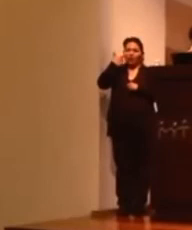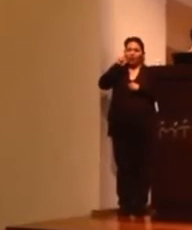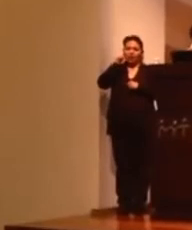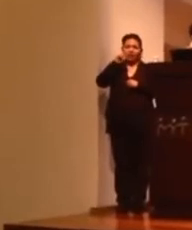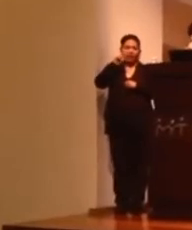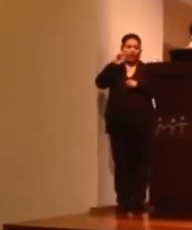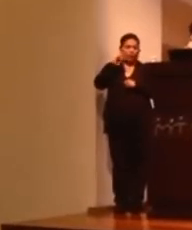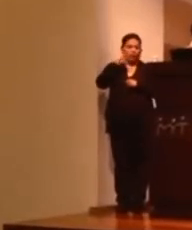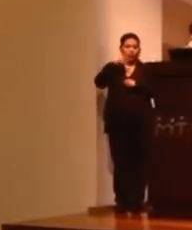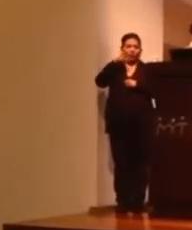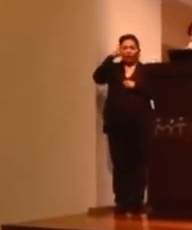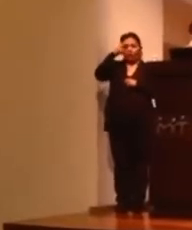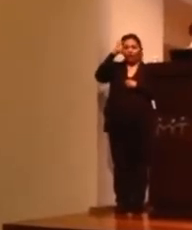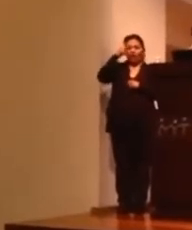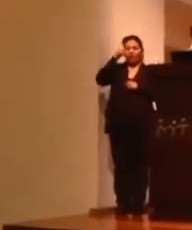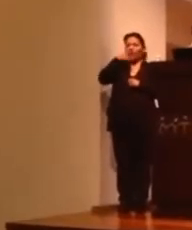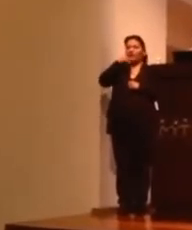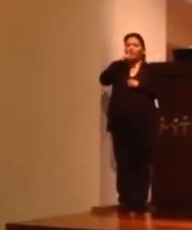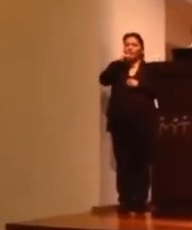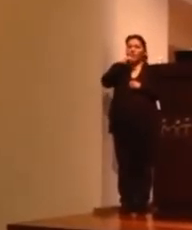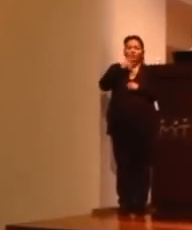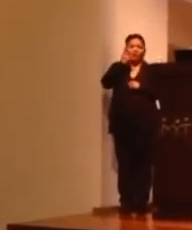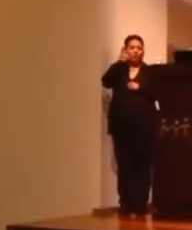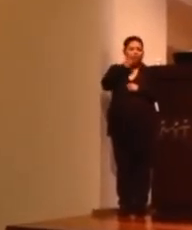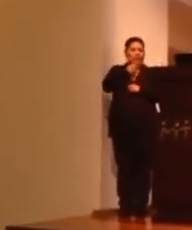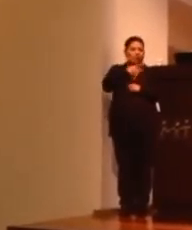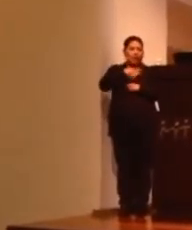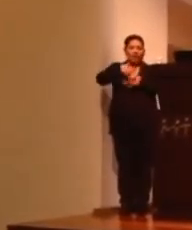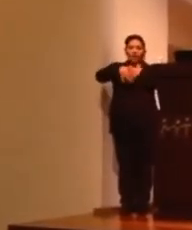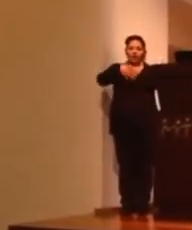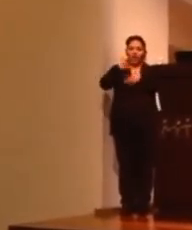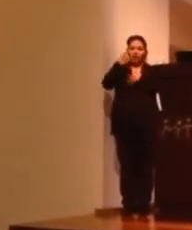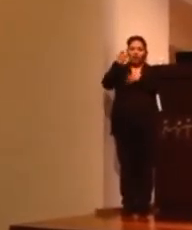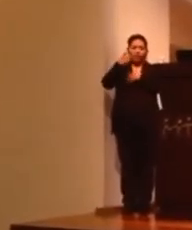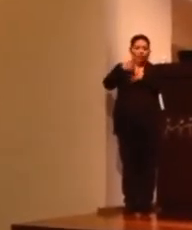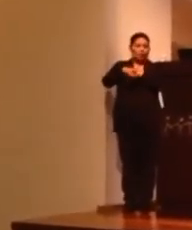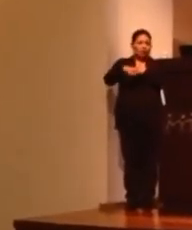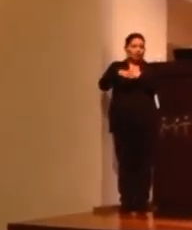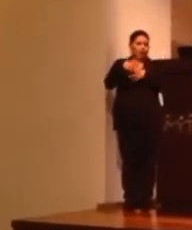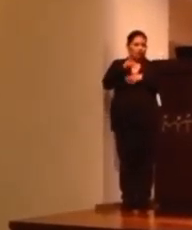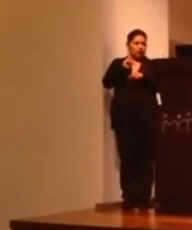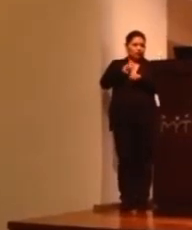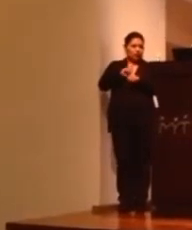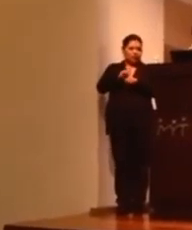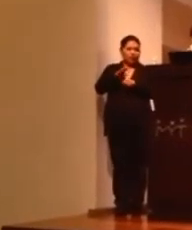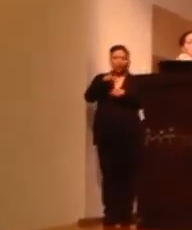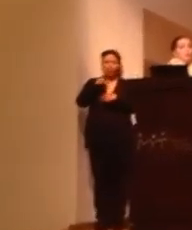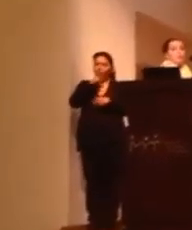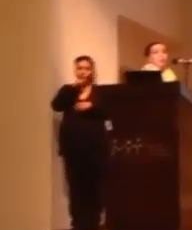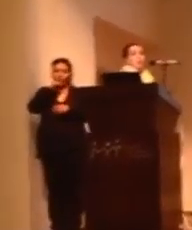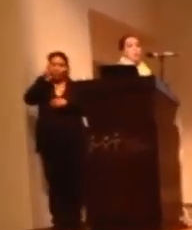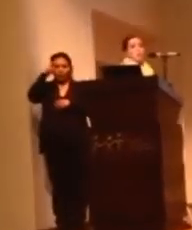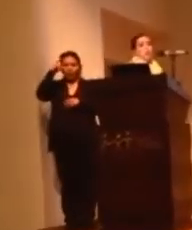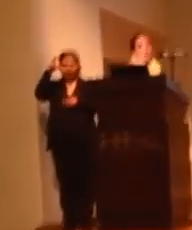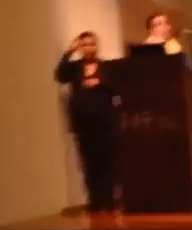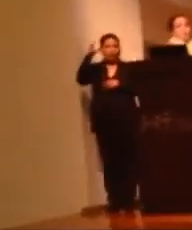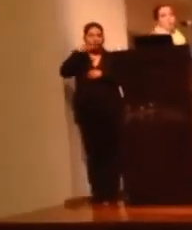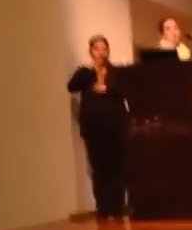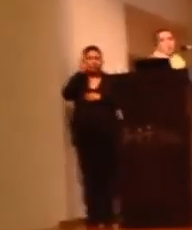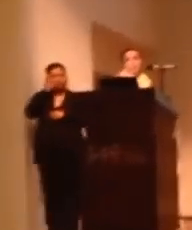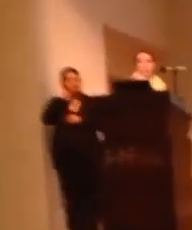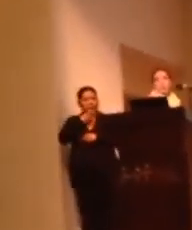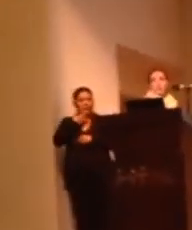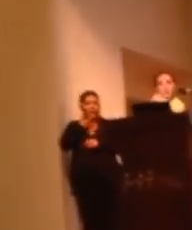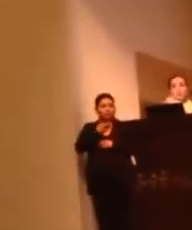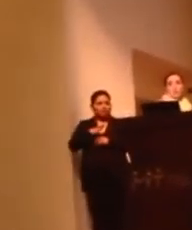El insomnio generalmente lo vemos en los primeros 15 días de tratamiento cuando apenas se le ha dado el medicamento al niño. Son